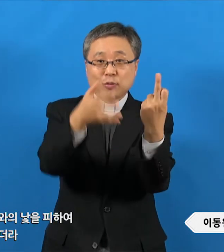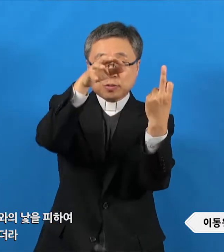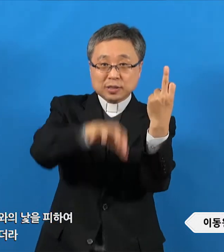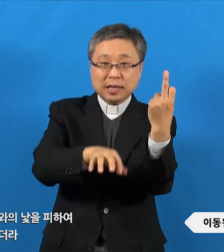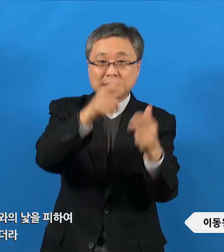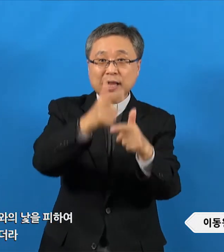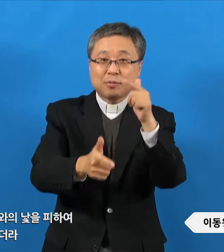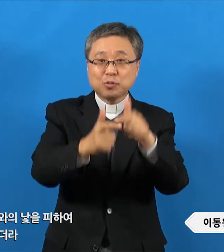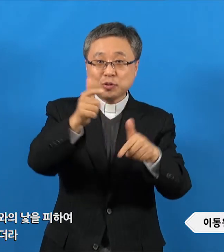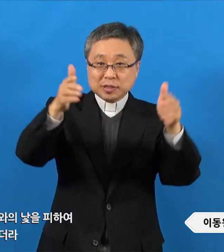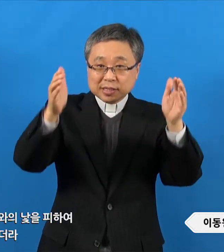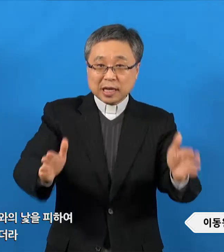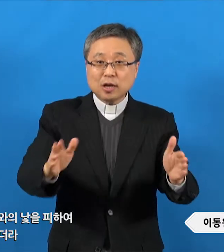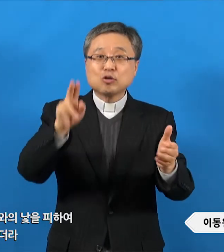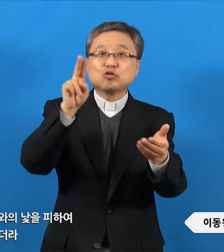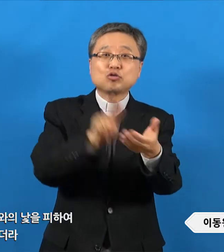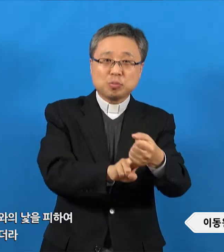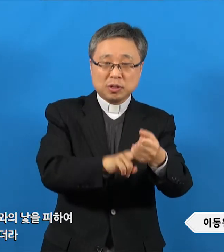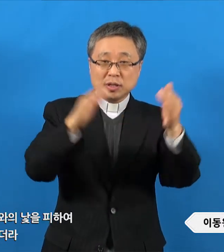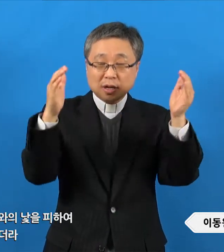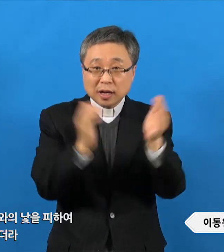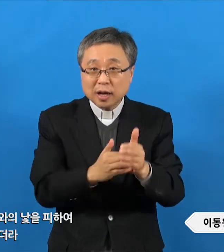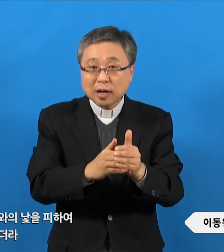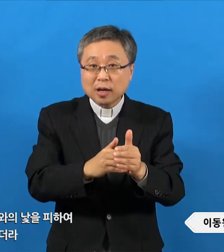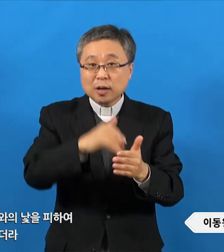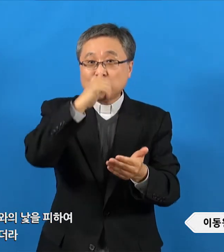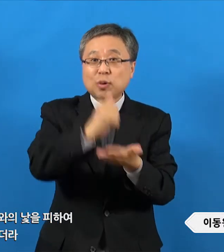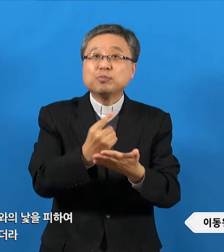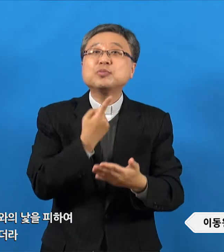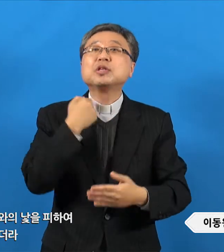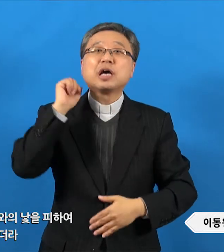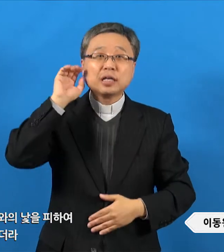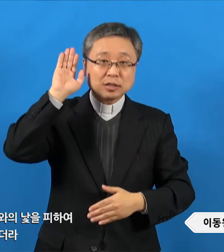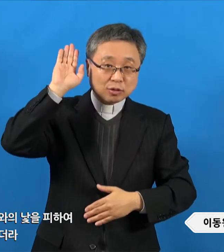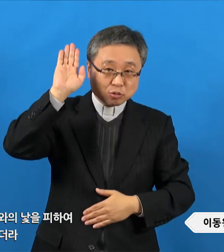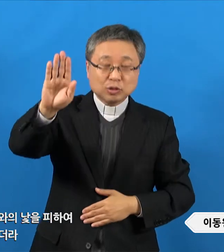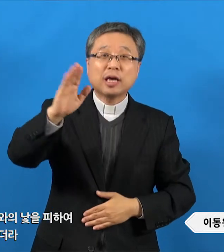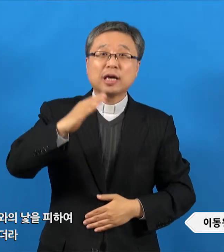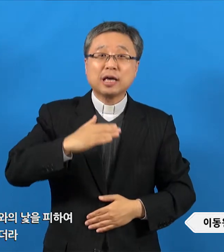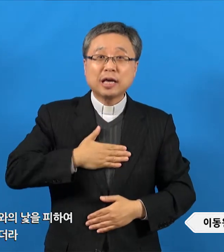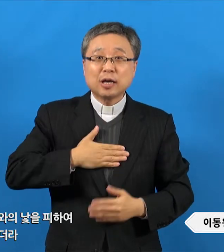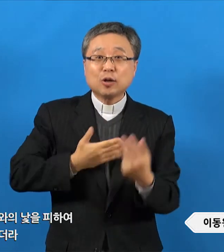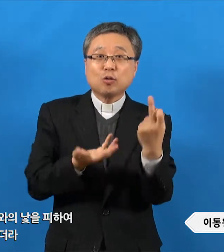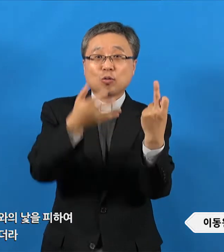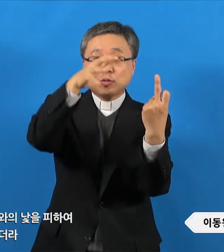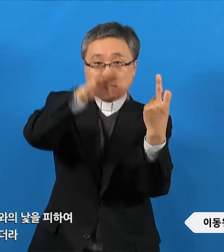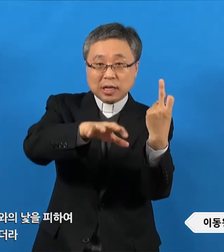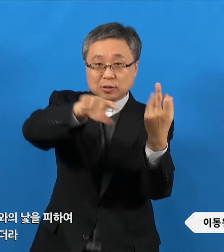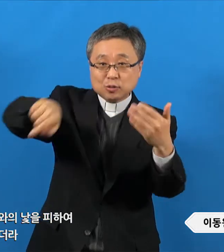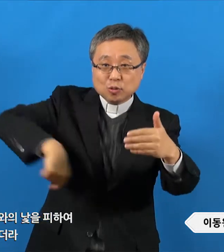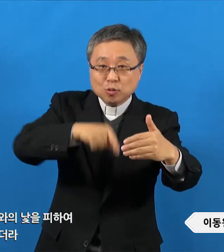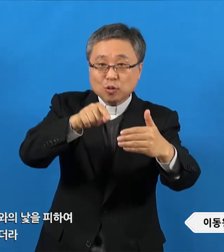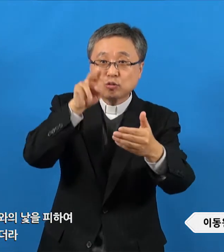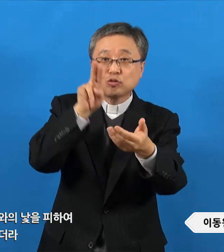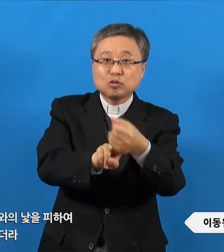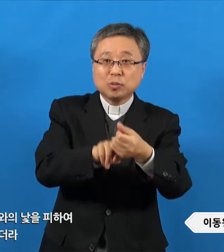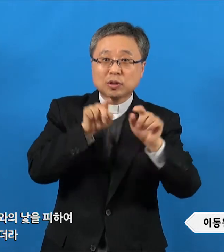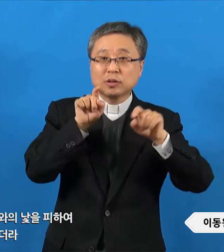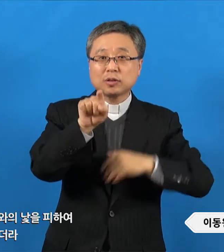숨었더라. 범죄한 순간 도피하기 시작합니다. 그리고 동산 속으로 숨어 들어갑니다. 자,